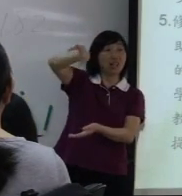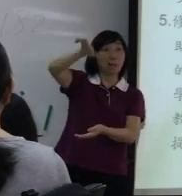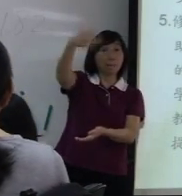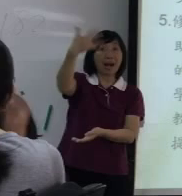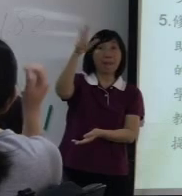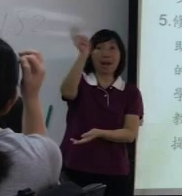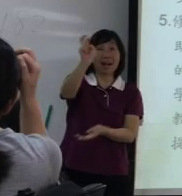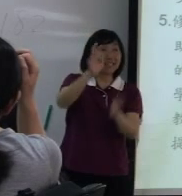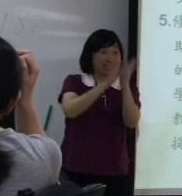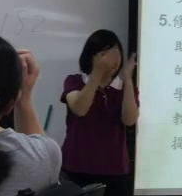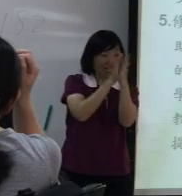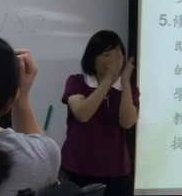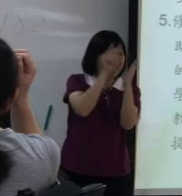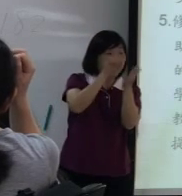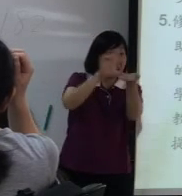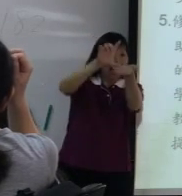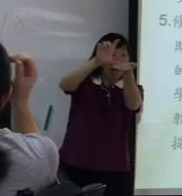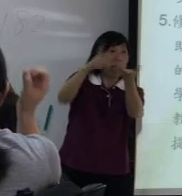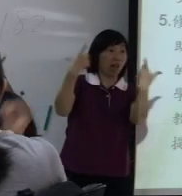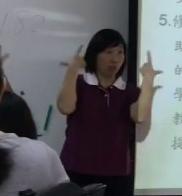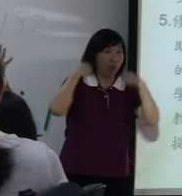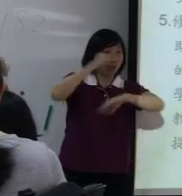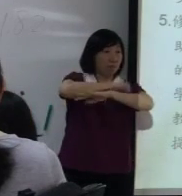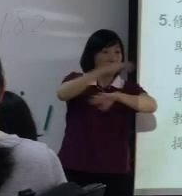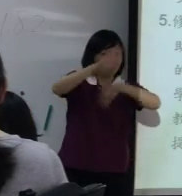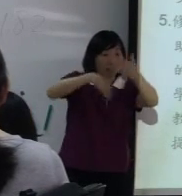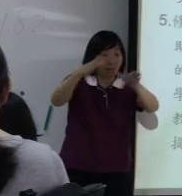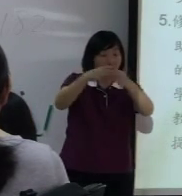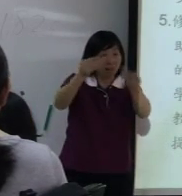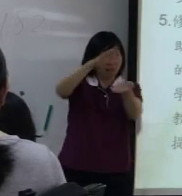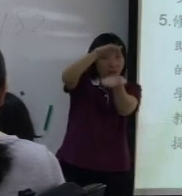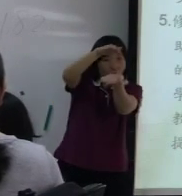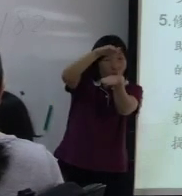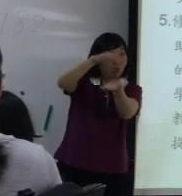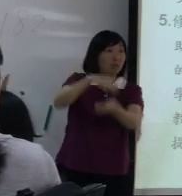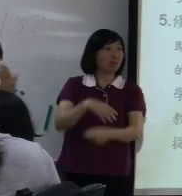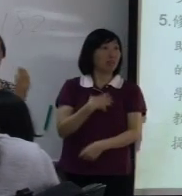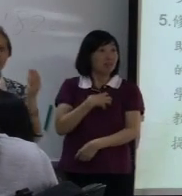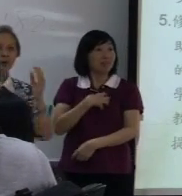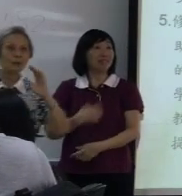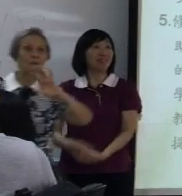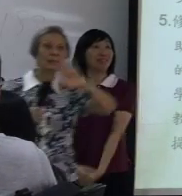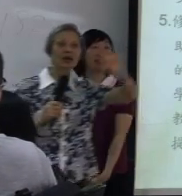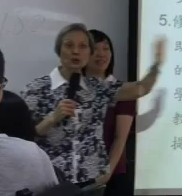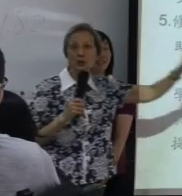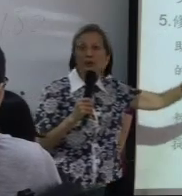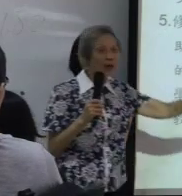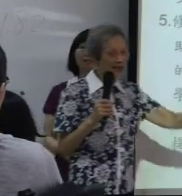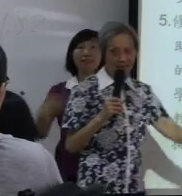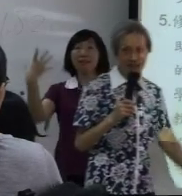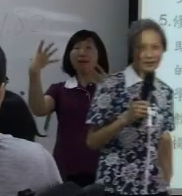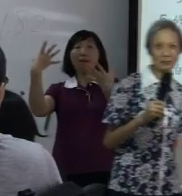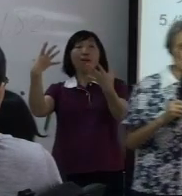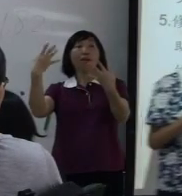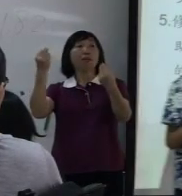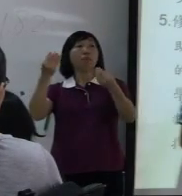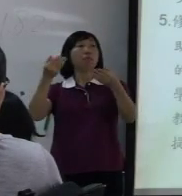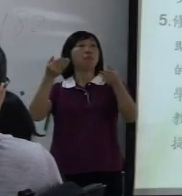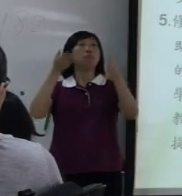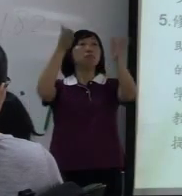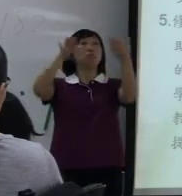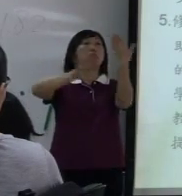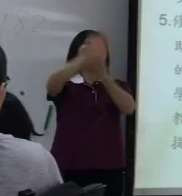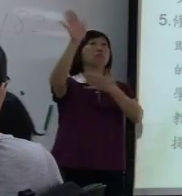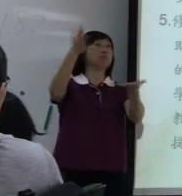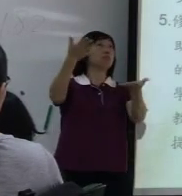1820页的原版的手语词汇。哦，我们没有对外。没有